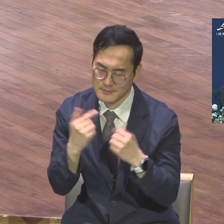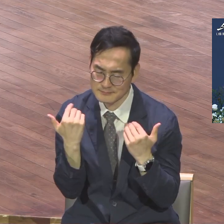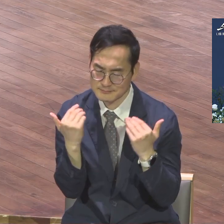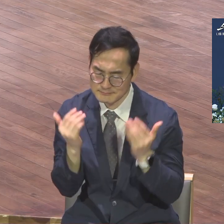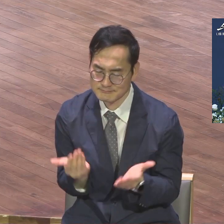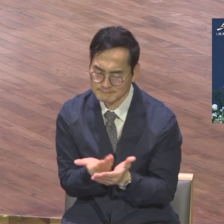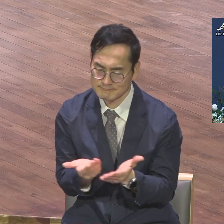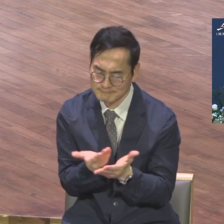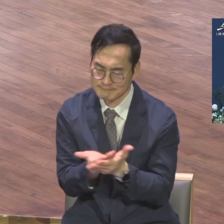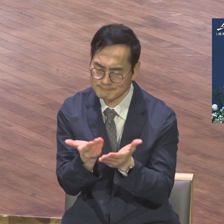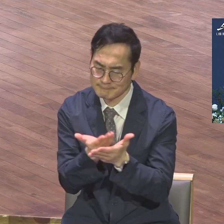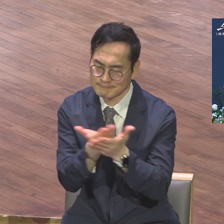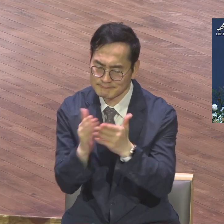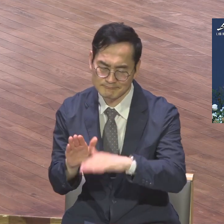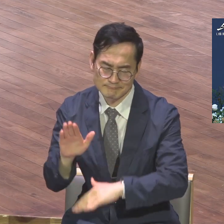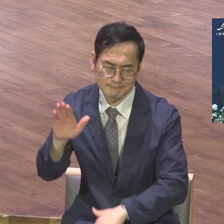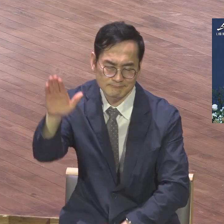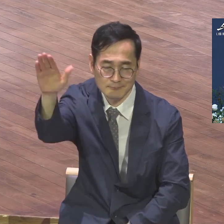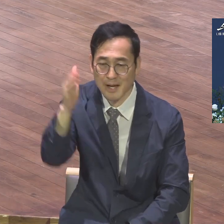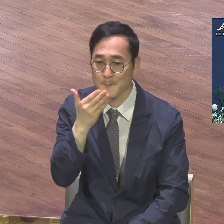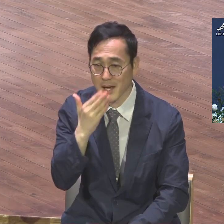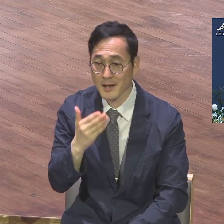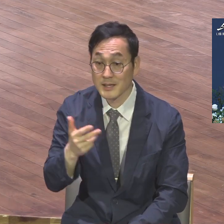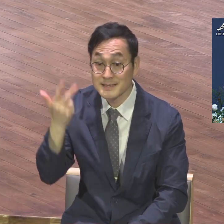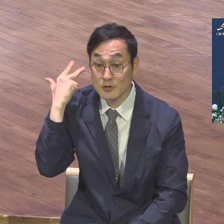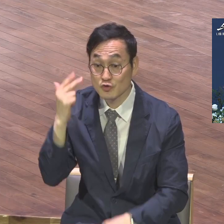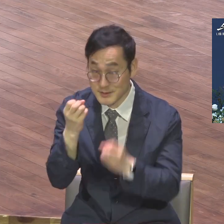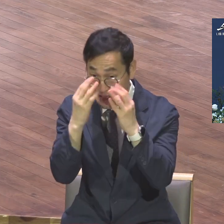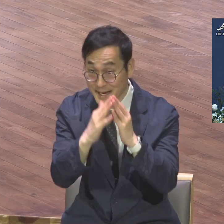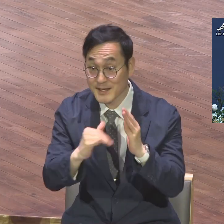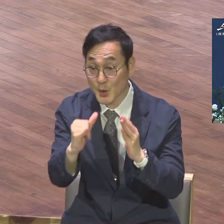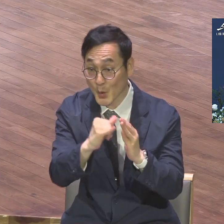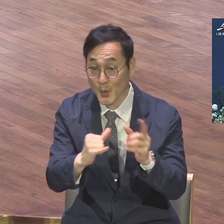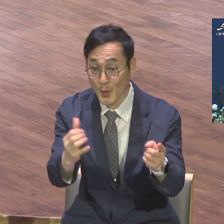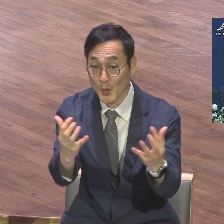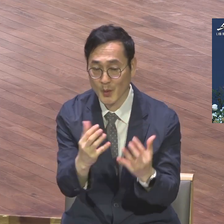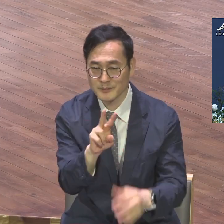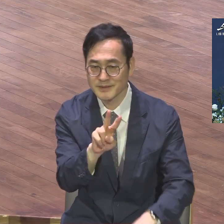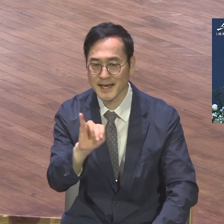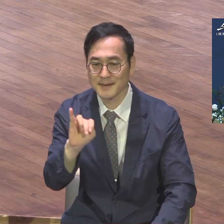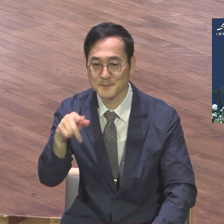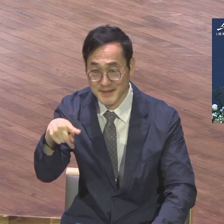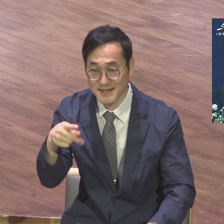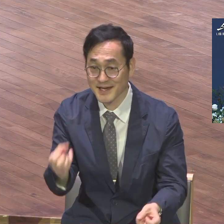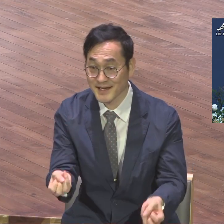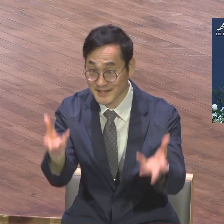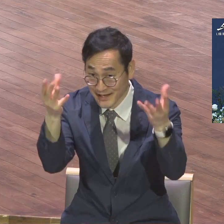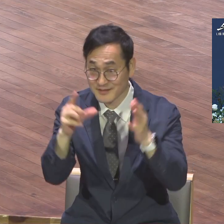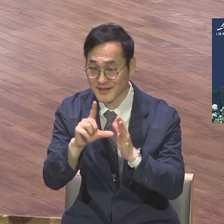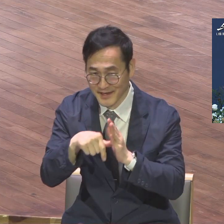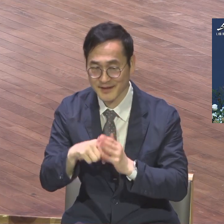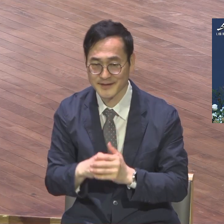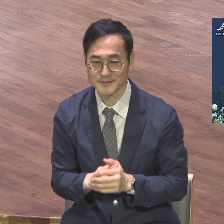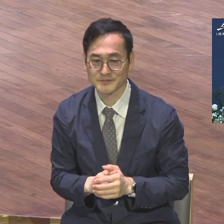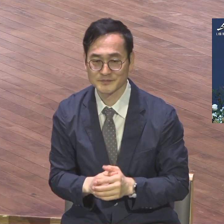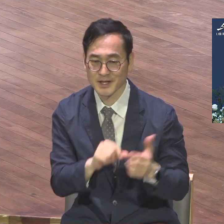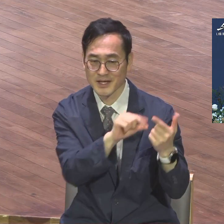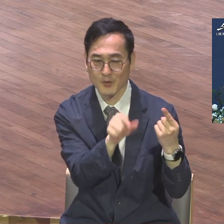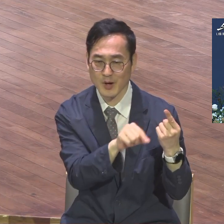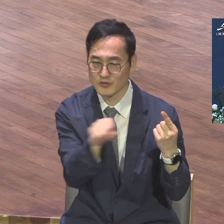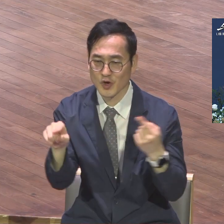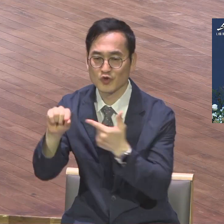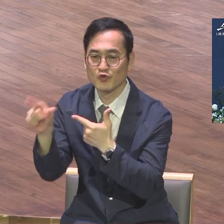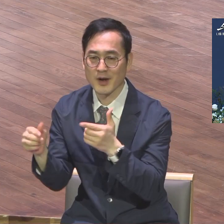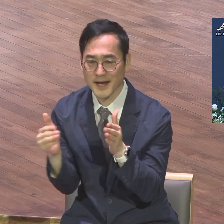촥. 제가 지난주에 새가족 VIP 데이 때 올 상반기